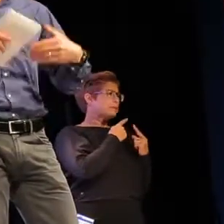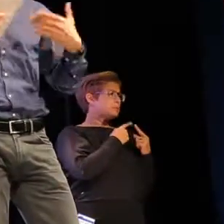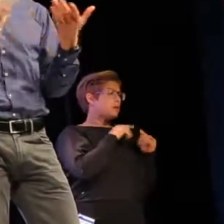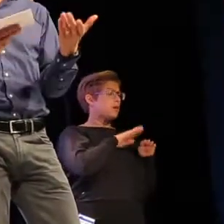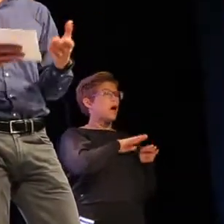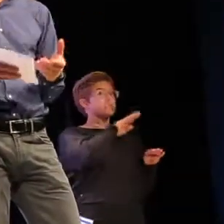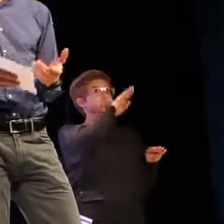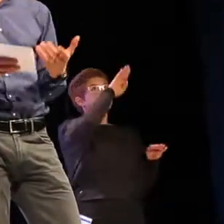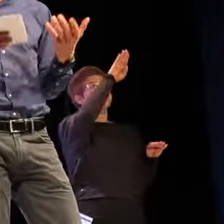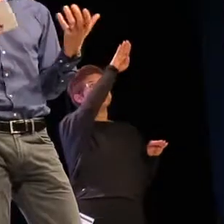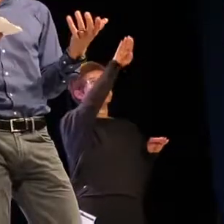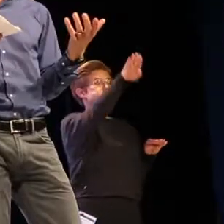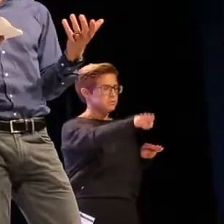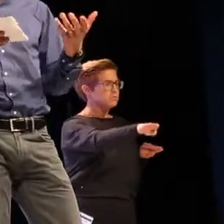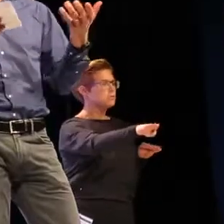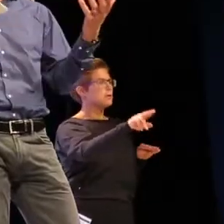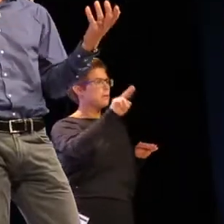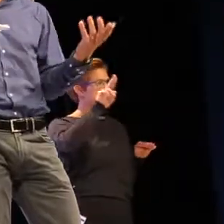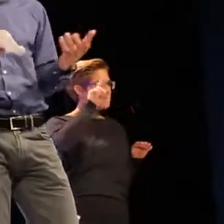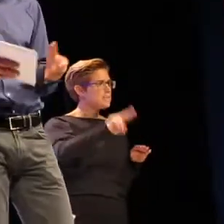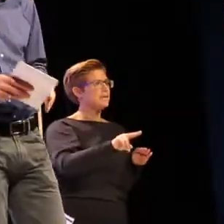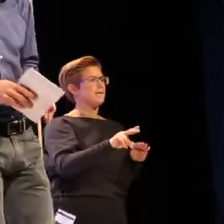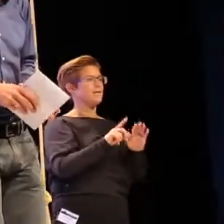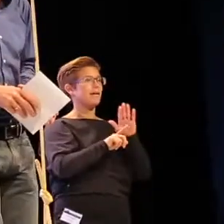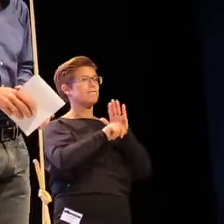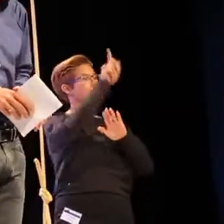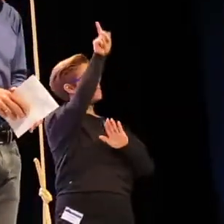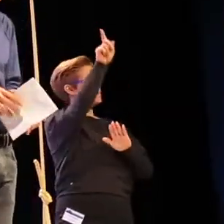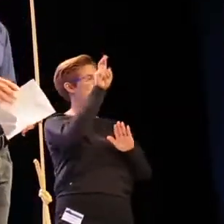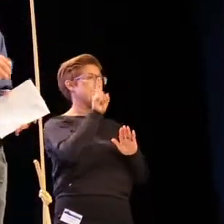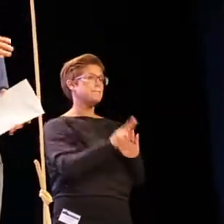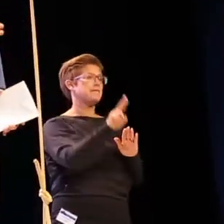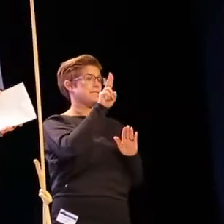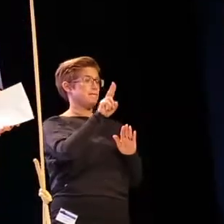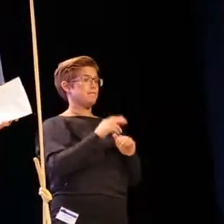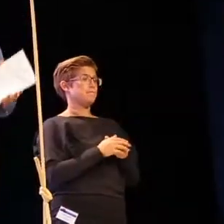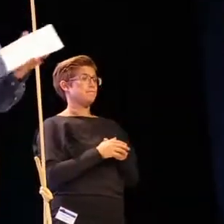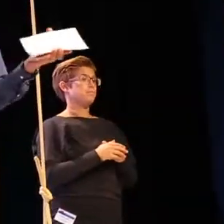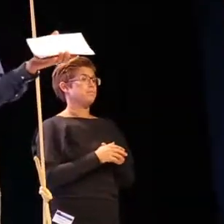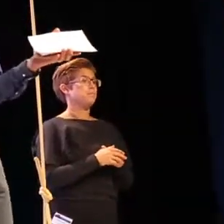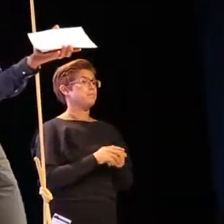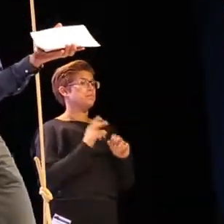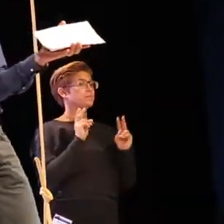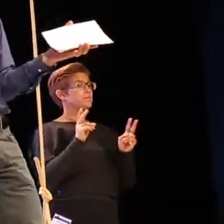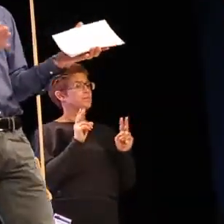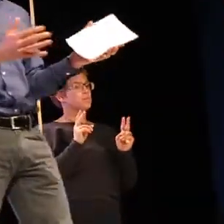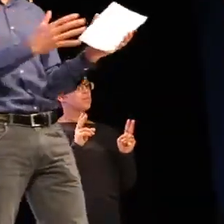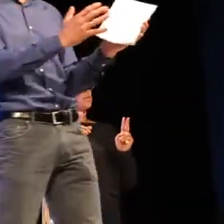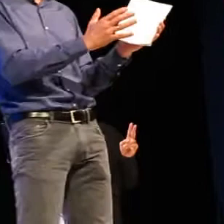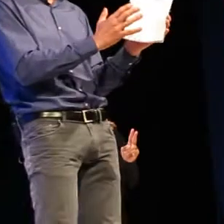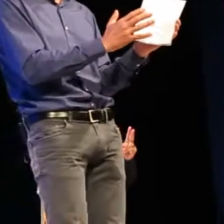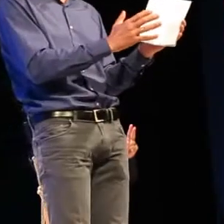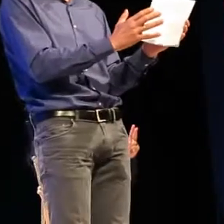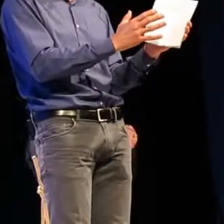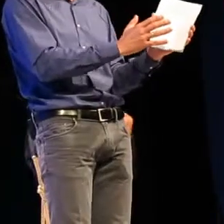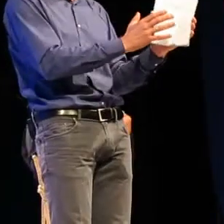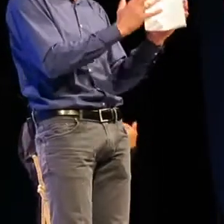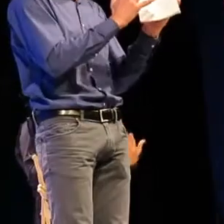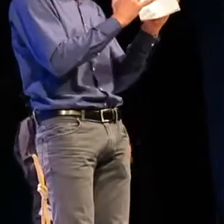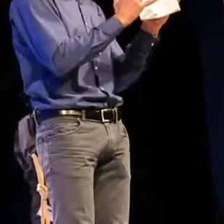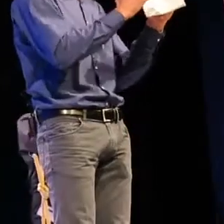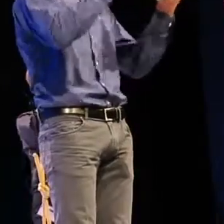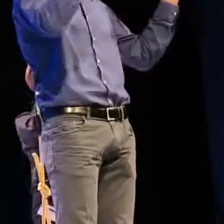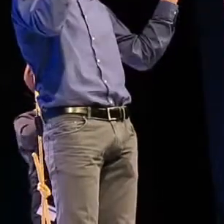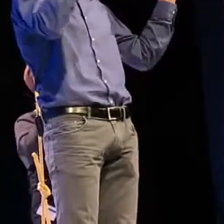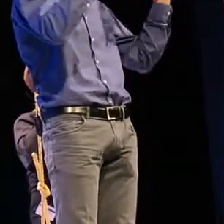millenniemålen och ett väldigt stort steg från vår gamla, eller låt oss säga då, vår numera obsoleta definition på hållbar utveckling, som fortfarande har handlat väldigt mycket